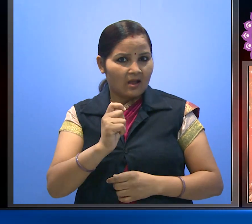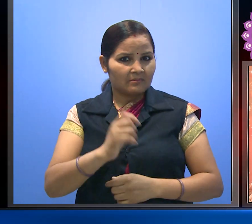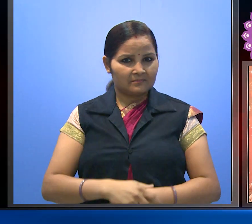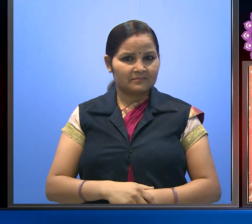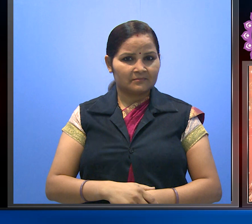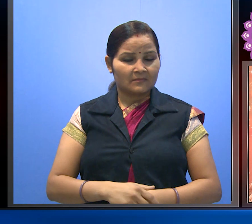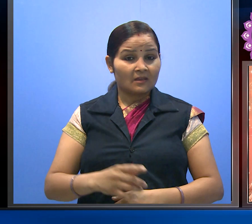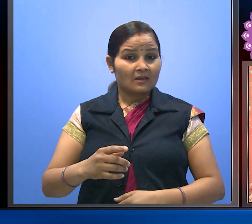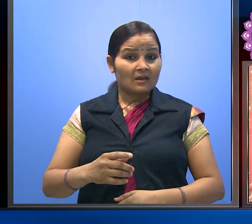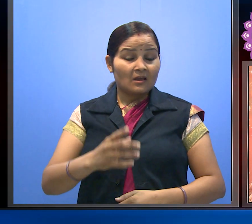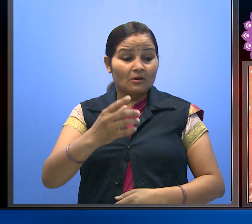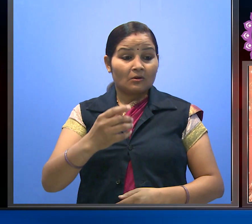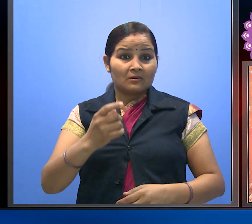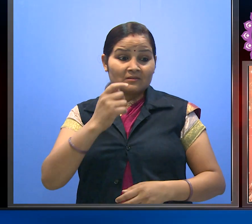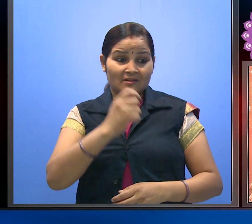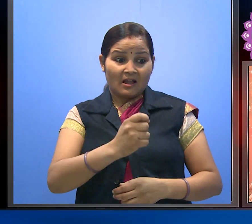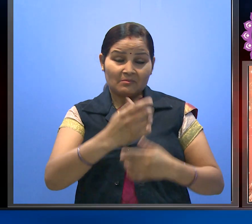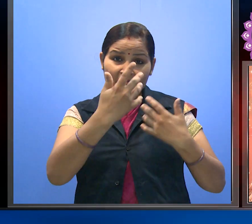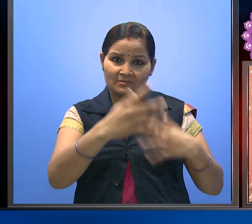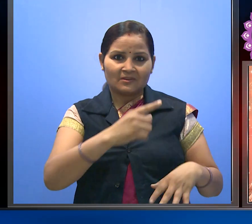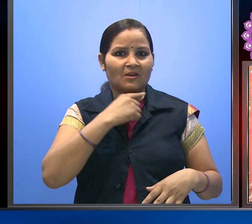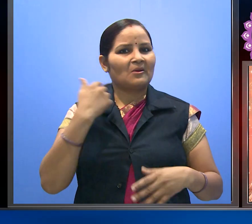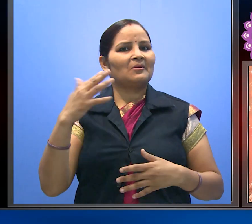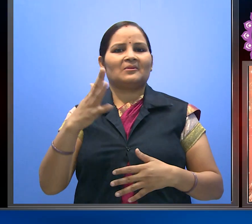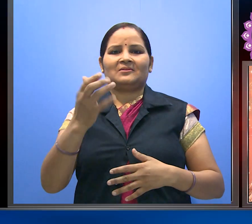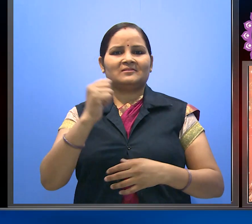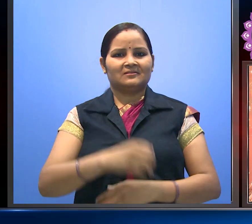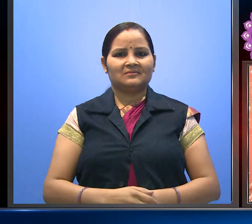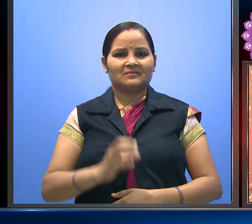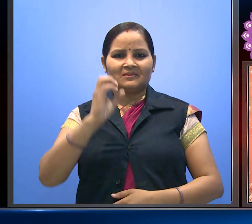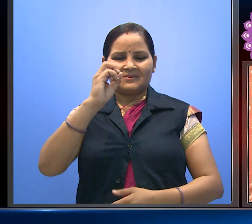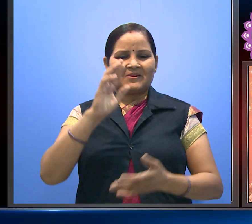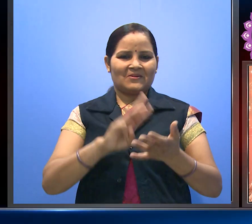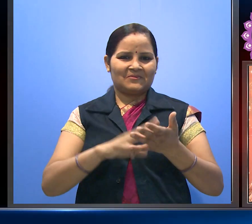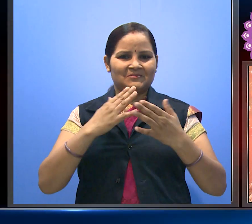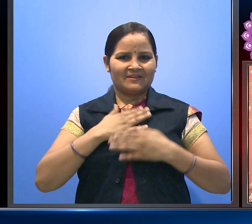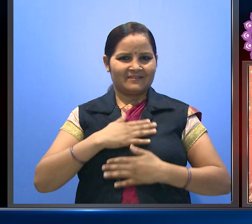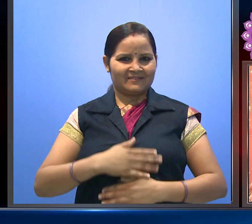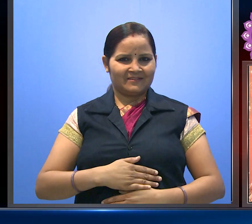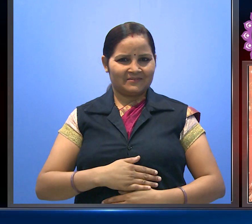ना, सांप भी मरे और लाठी भी न टूटे। ओम शांति।